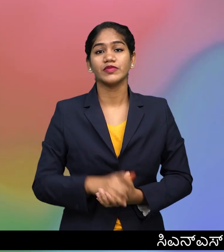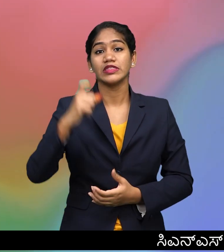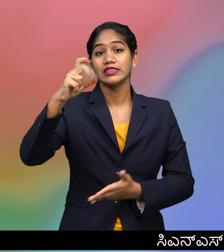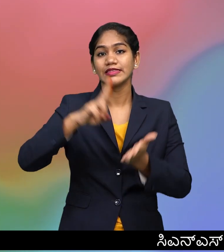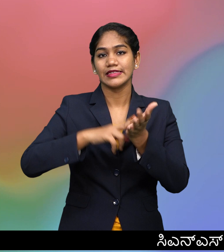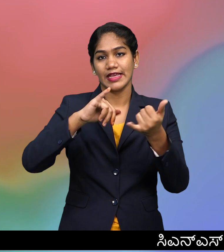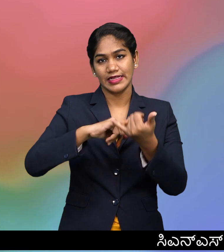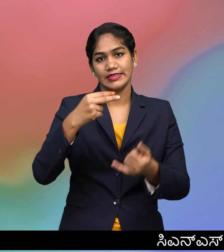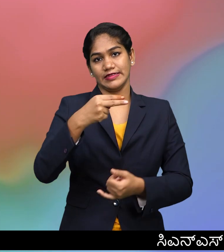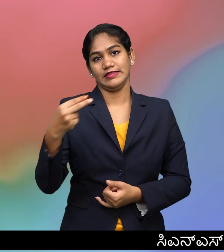CNS ಅನ್ನು ರೂಪಿಸುತ್ತವೆ.